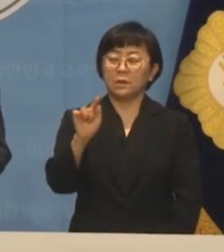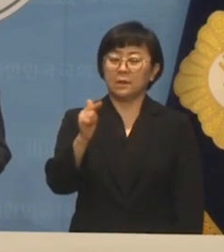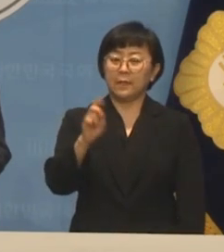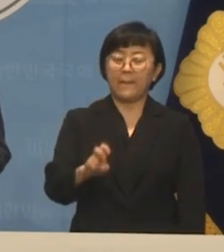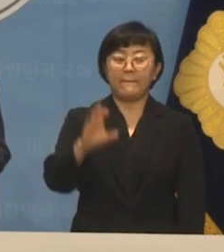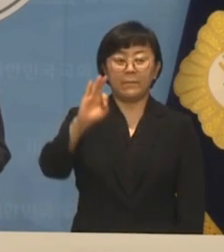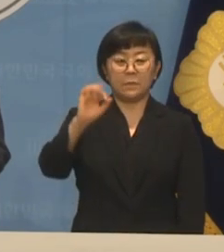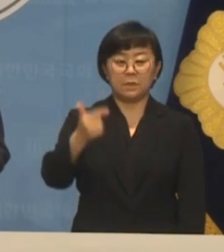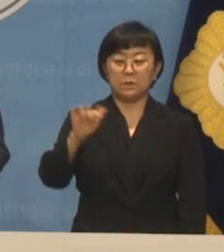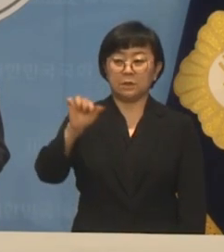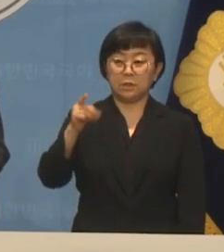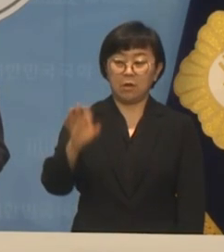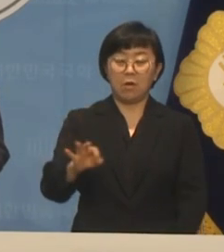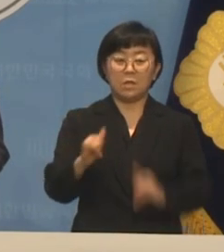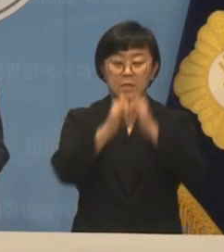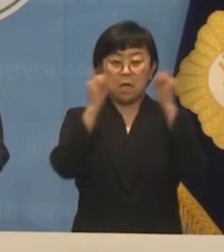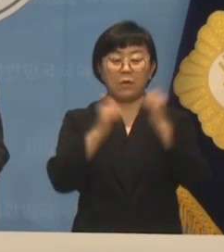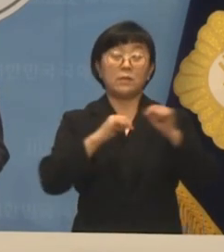남은경